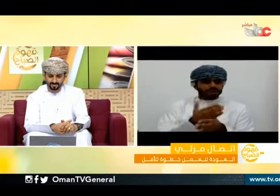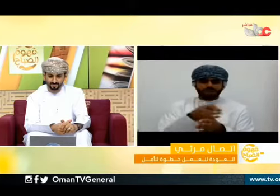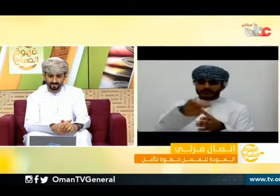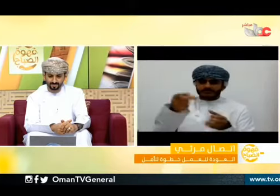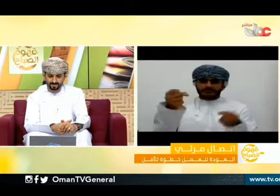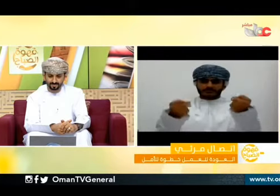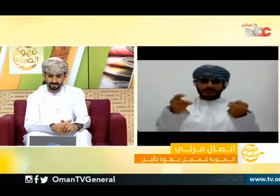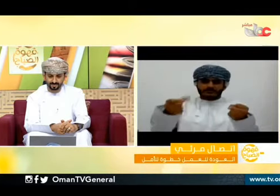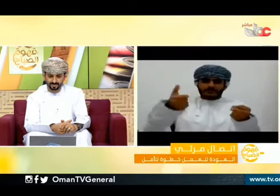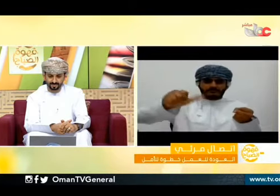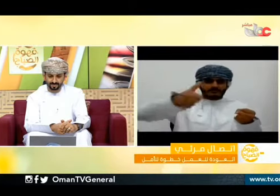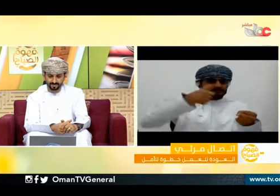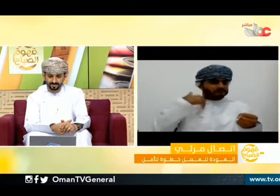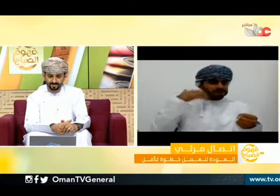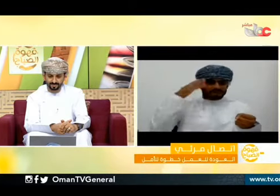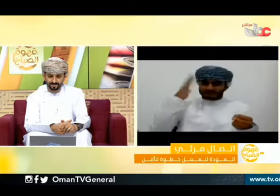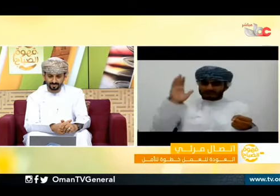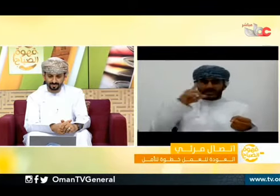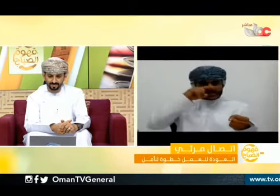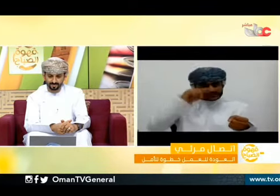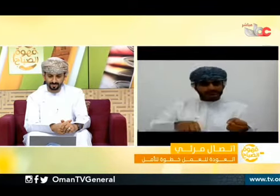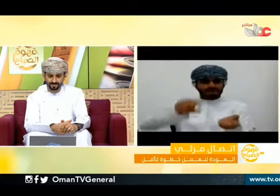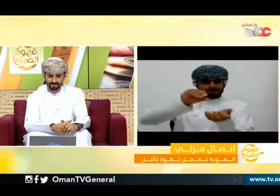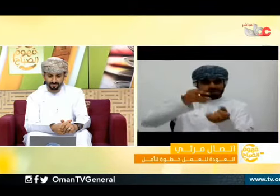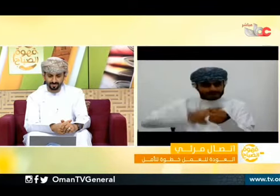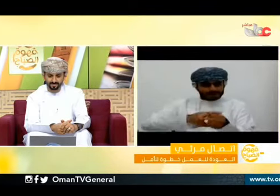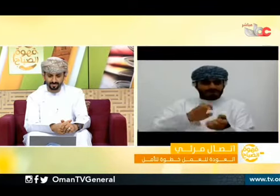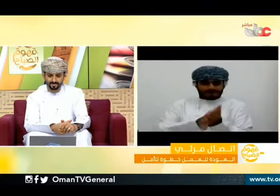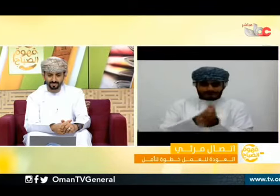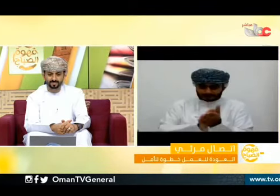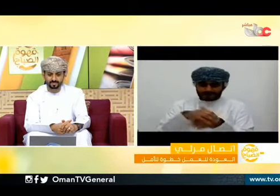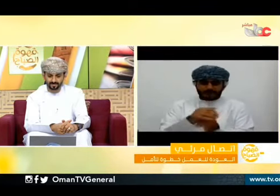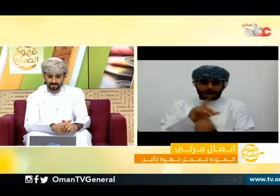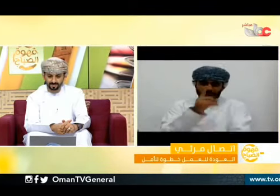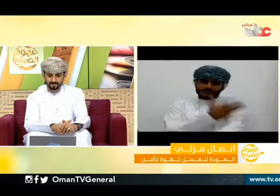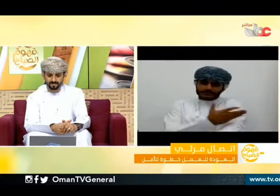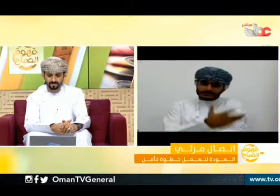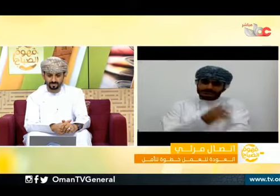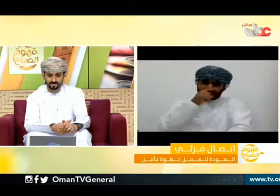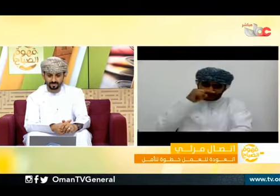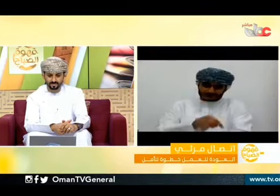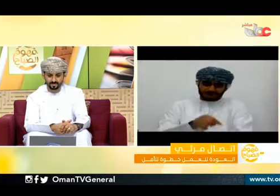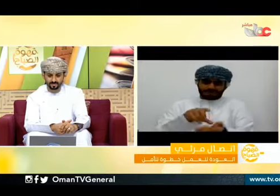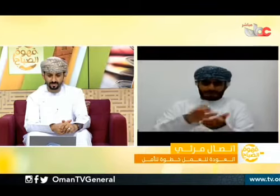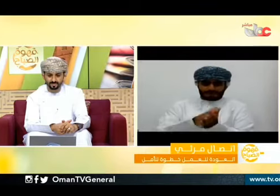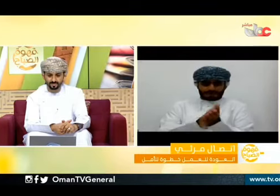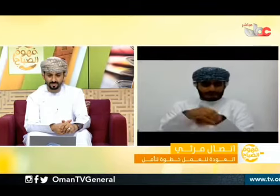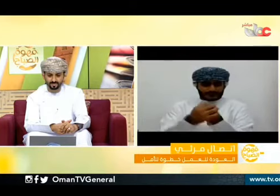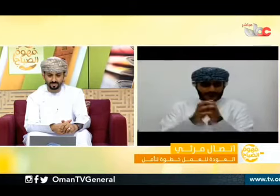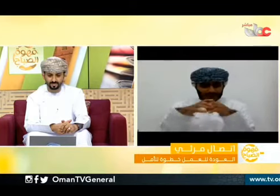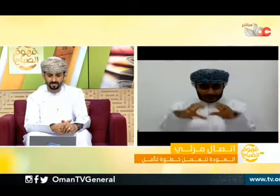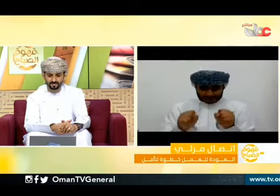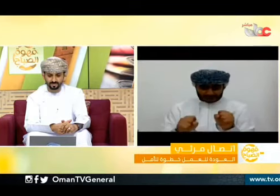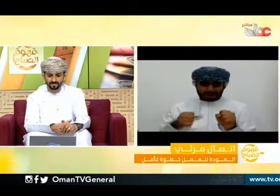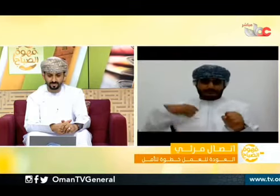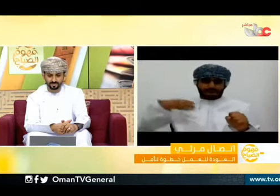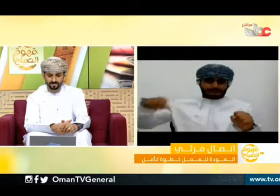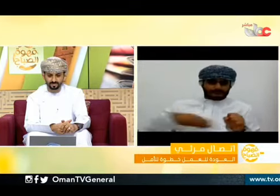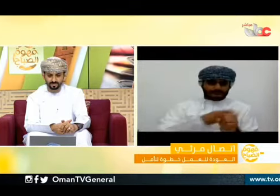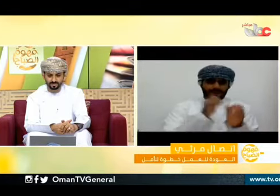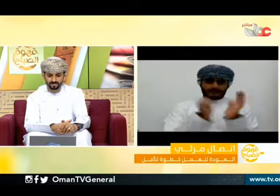فأيضا مرة ثانية لما أوصل إلى المنزل أن أيضا أغسل يدي، لأن أنا لمست في